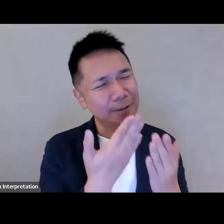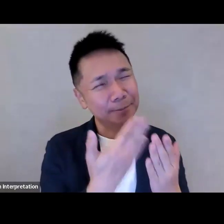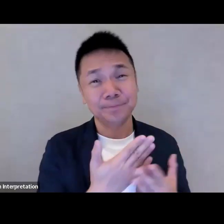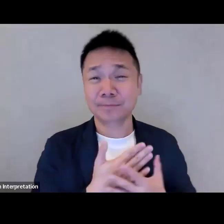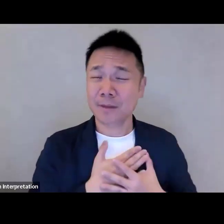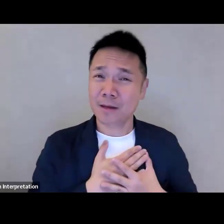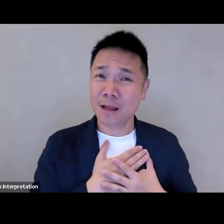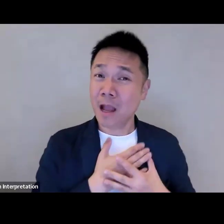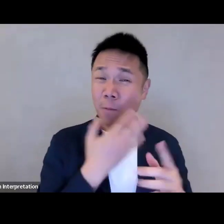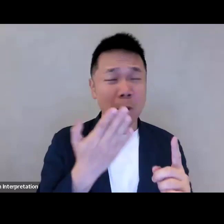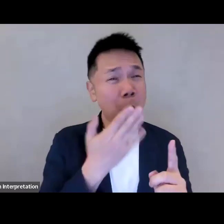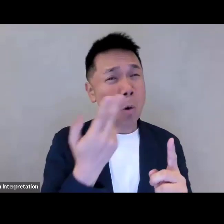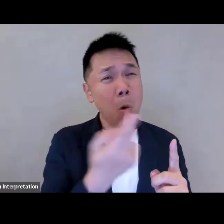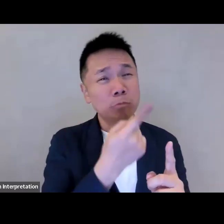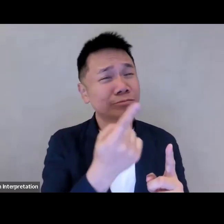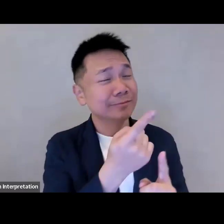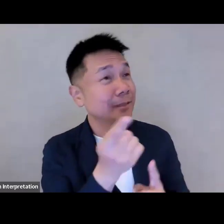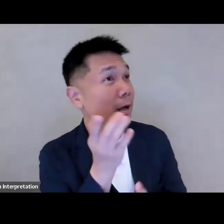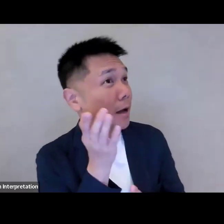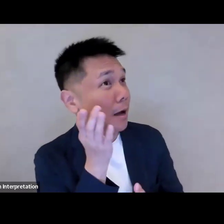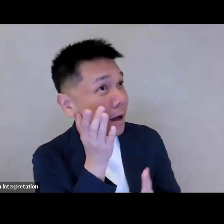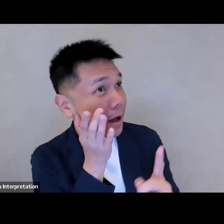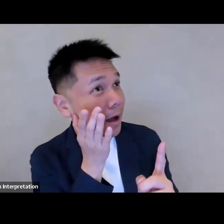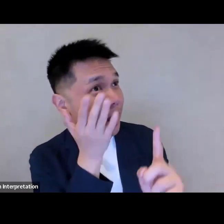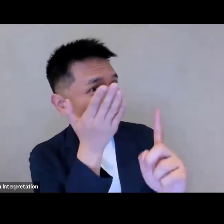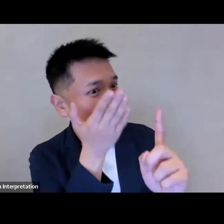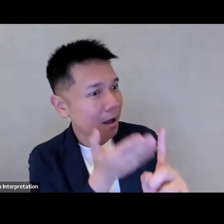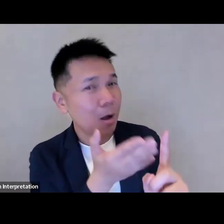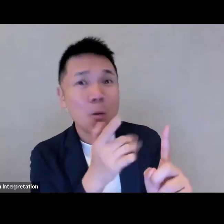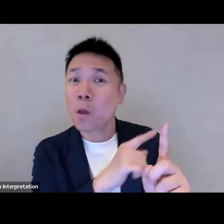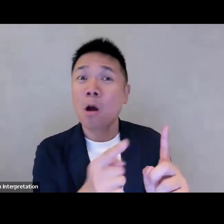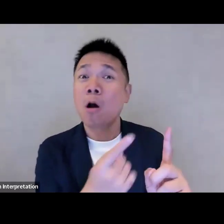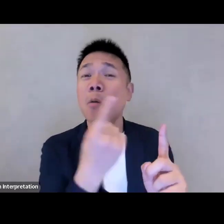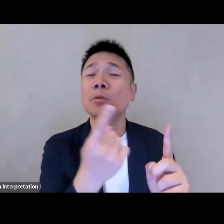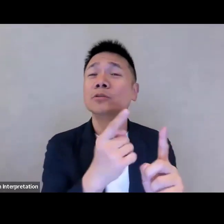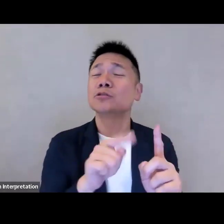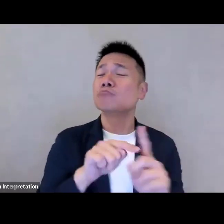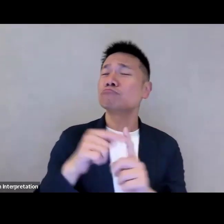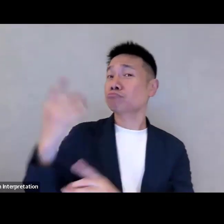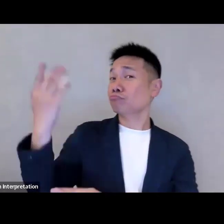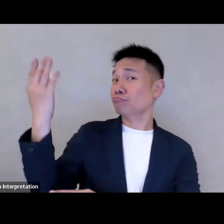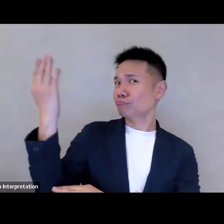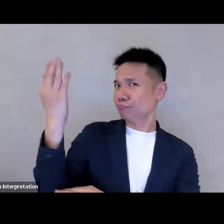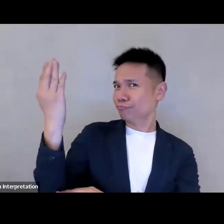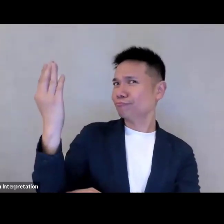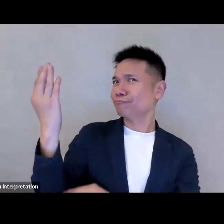会给我一个微笑，我常常，这也就是为什么我常跟他谈话。